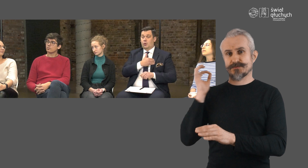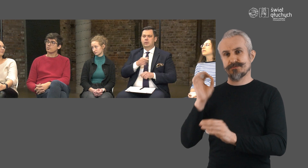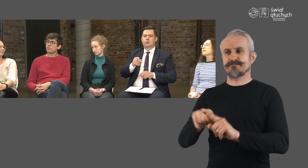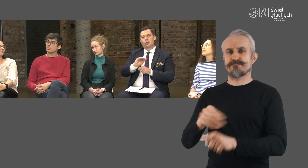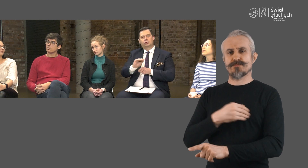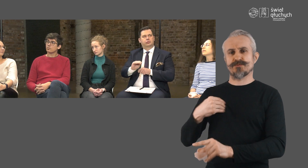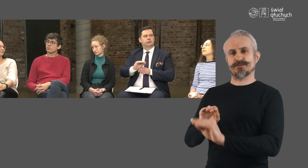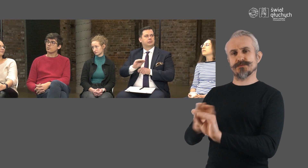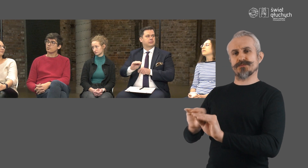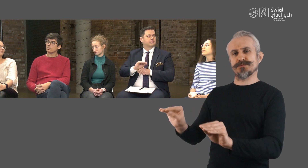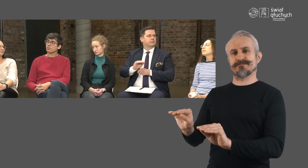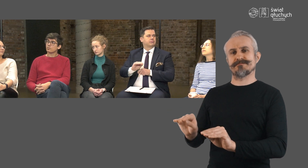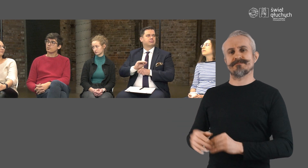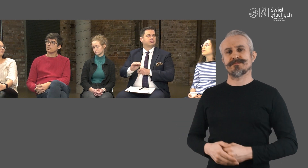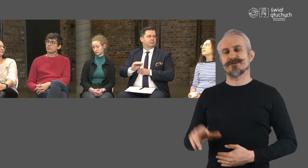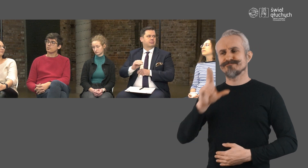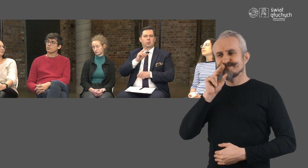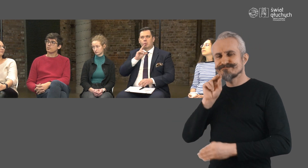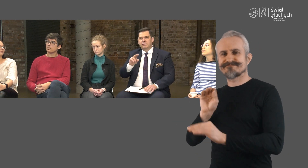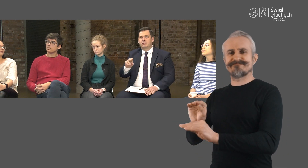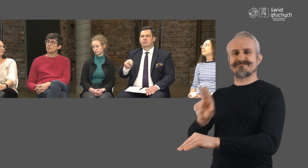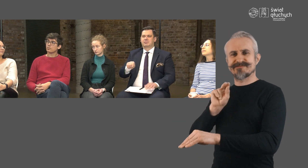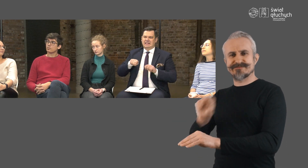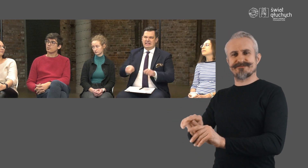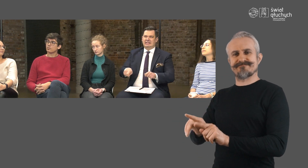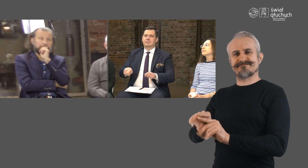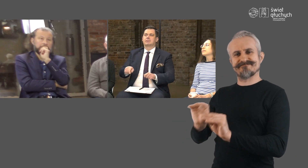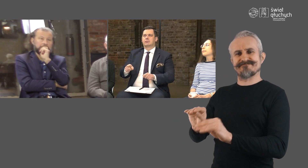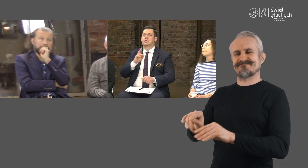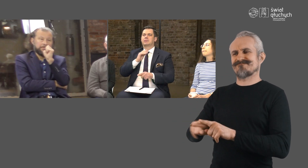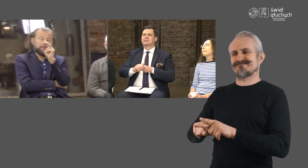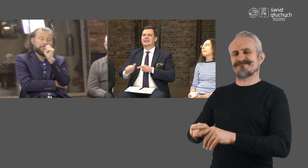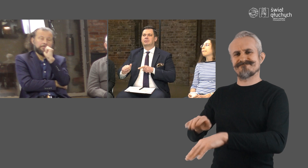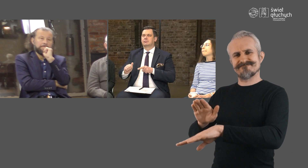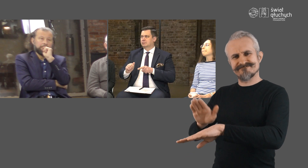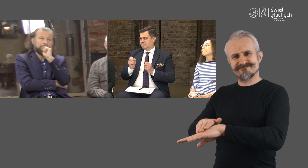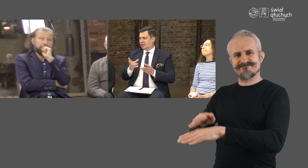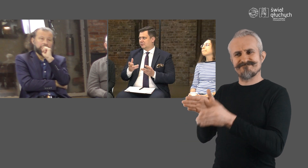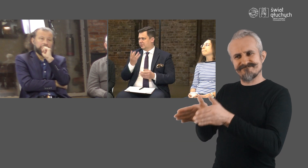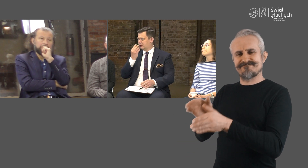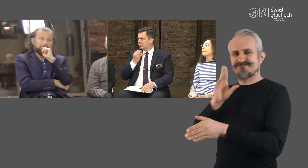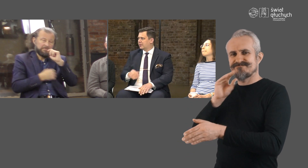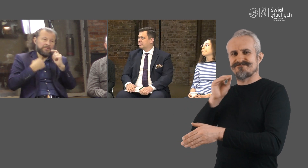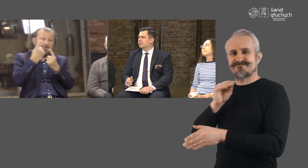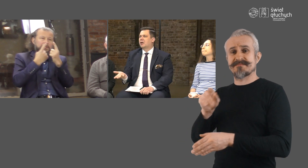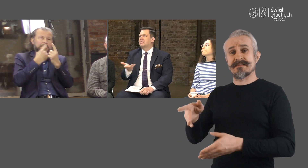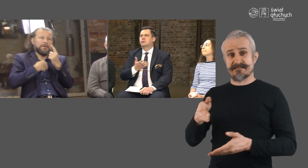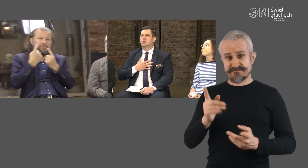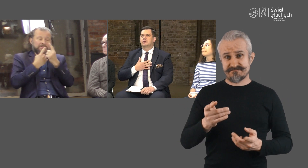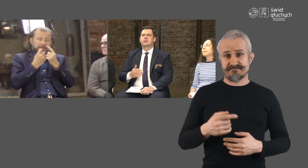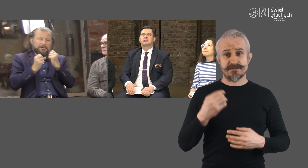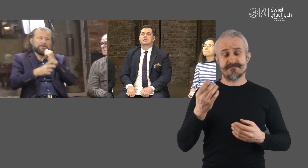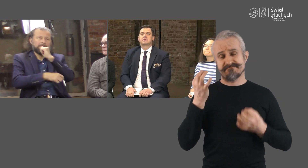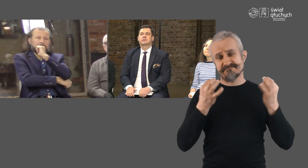do szkoły masowej, żeby tam je uczyć mówić, zmuszać do tego z taką